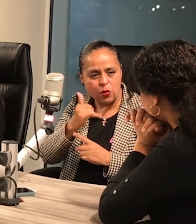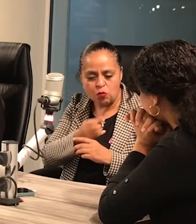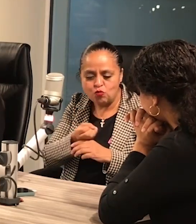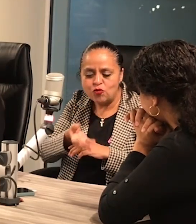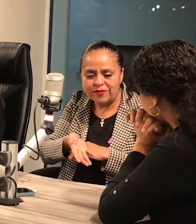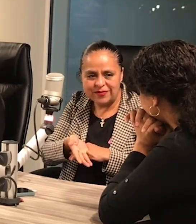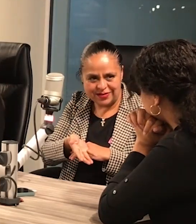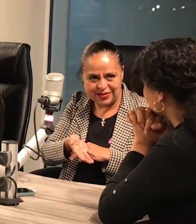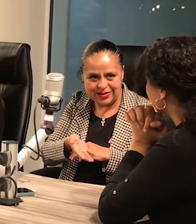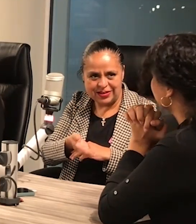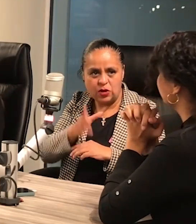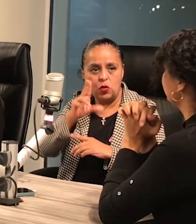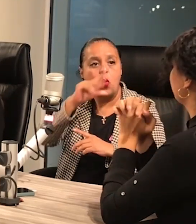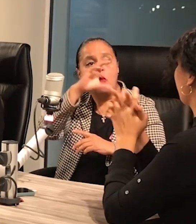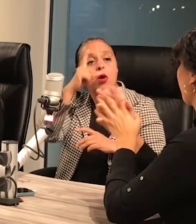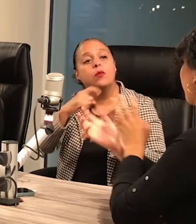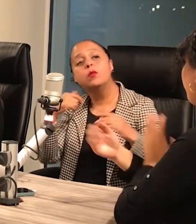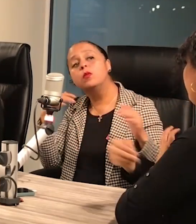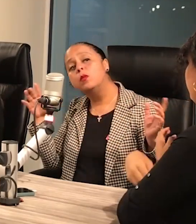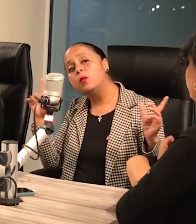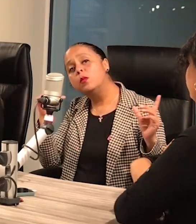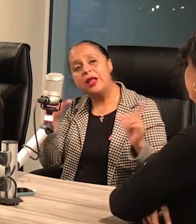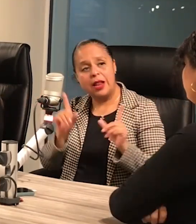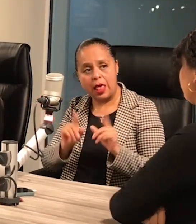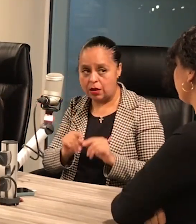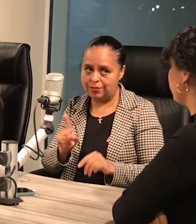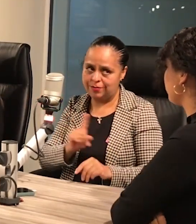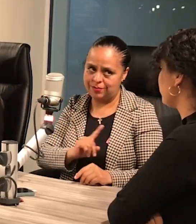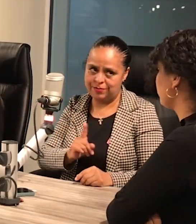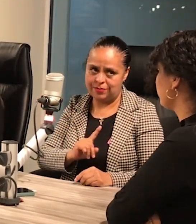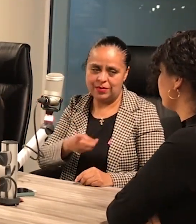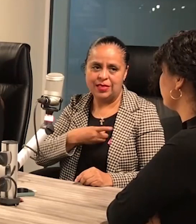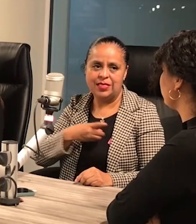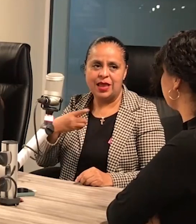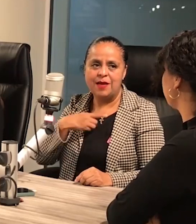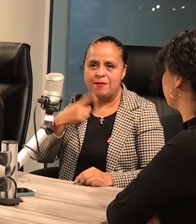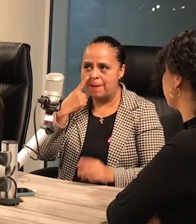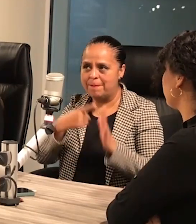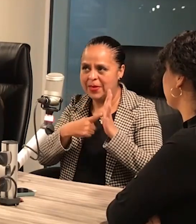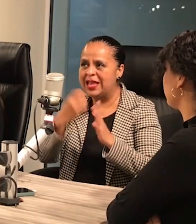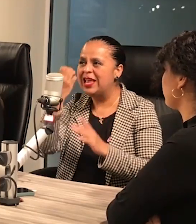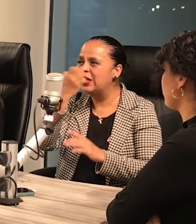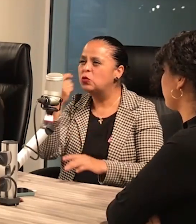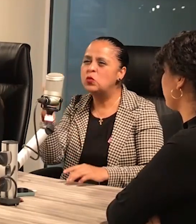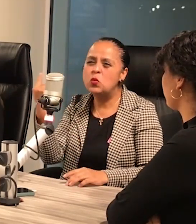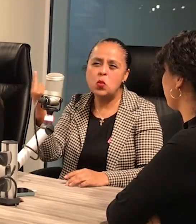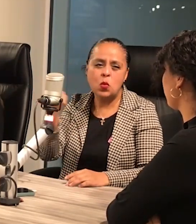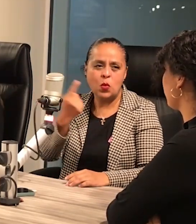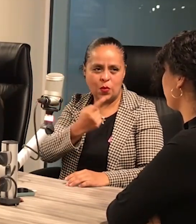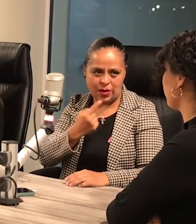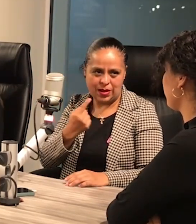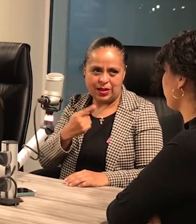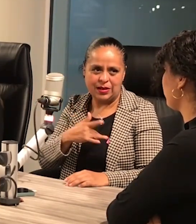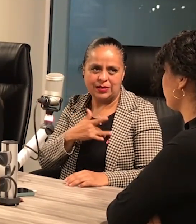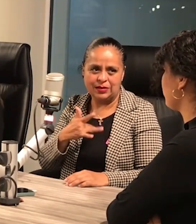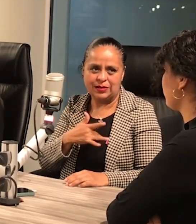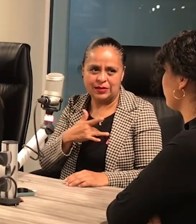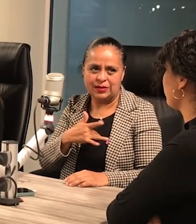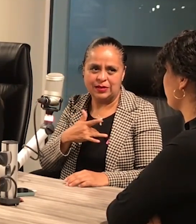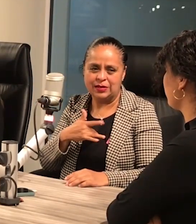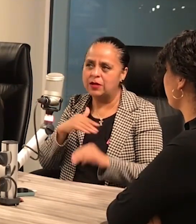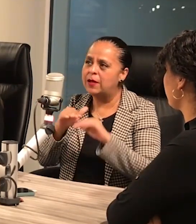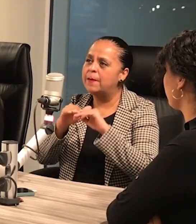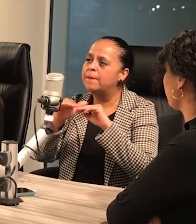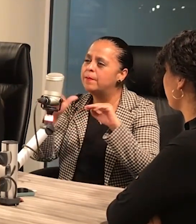no solamente de fotografía, sino que de verdad se vea que en las escuelas existe la paridad,